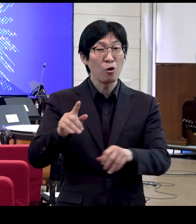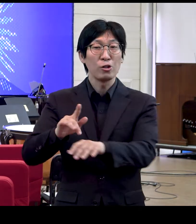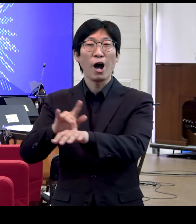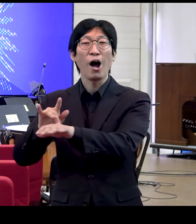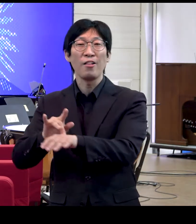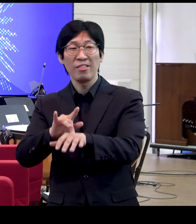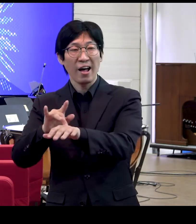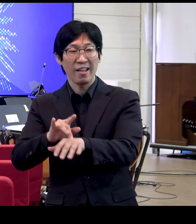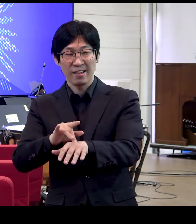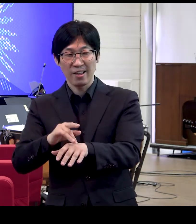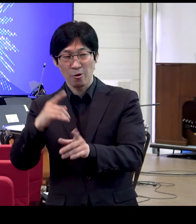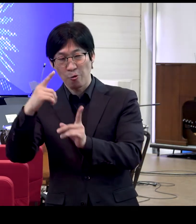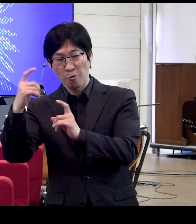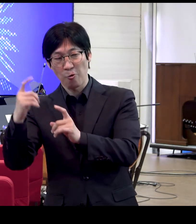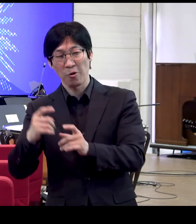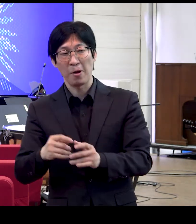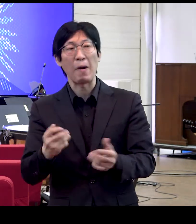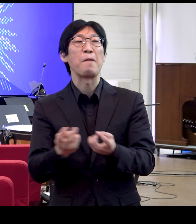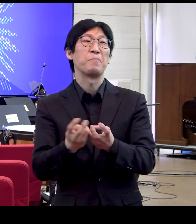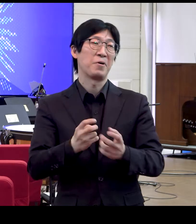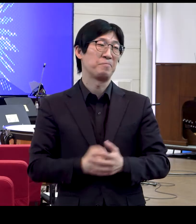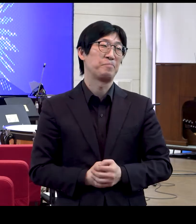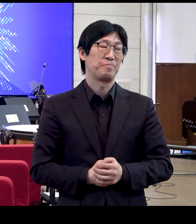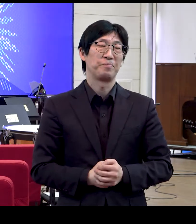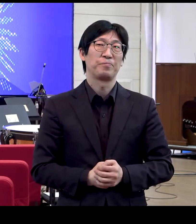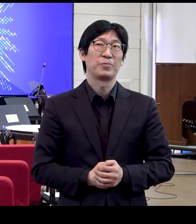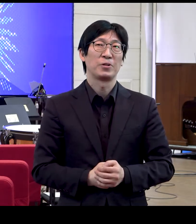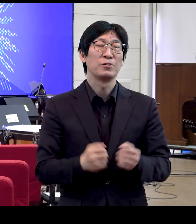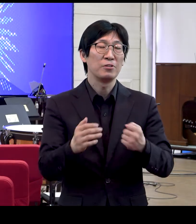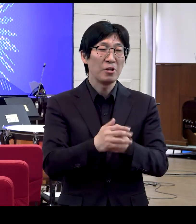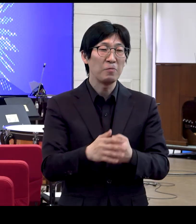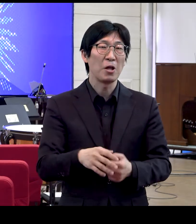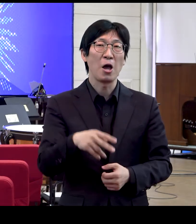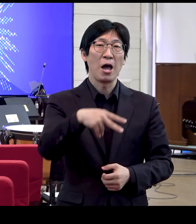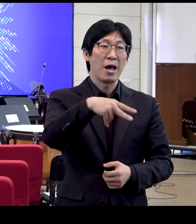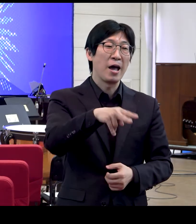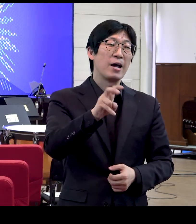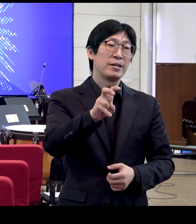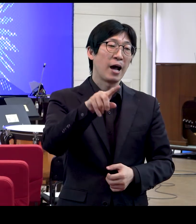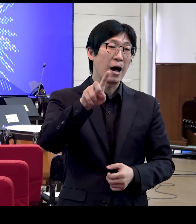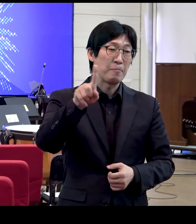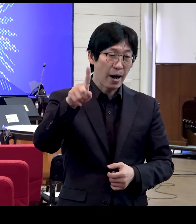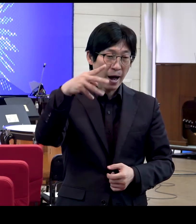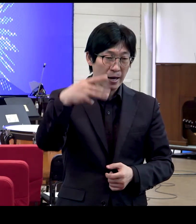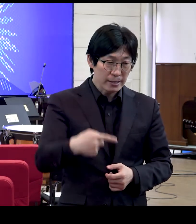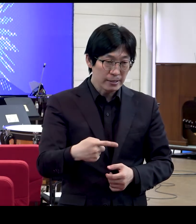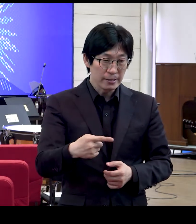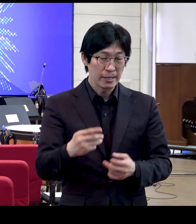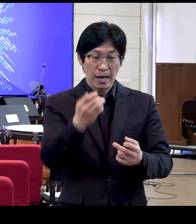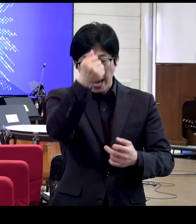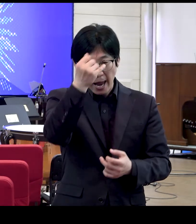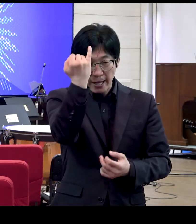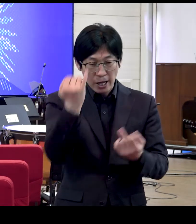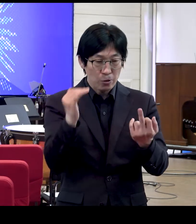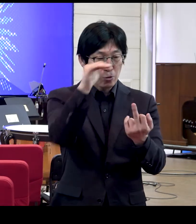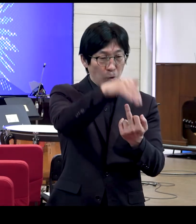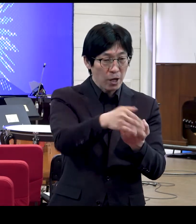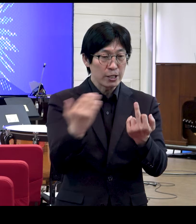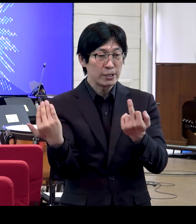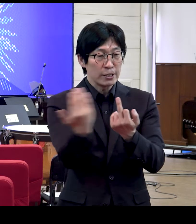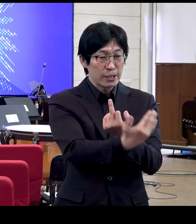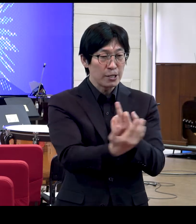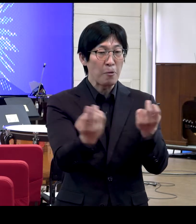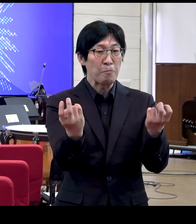바로 사탄의 간교함이에요. 그러므로 샤마르, 에덴 동산을 지키는 사람은요,